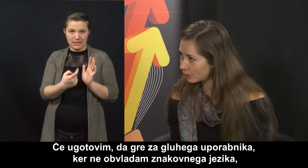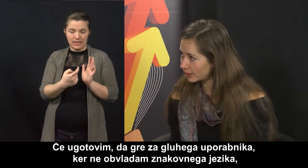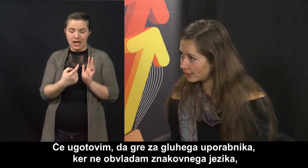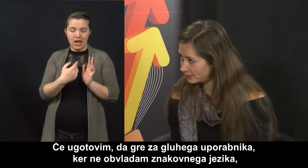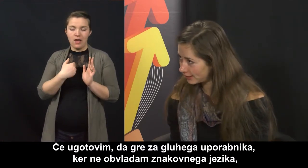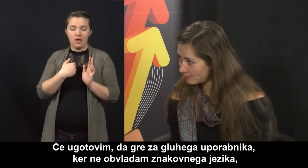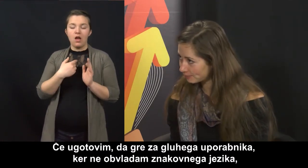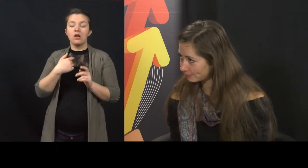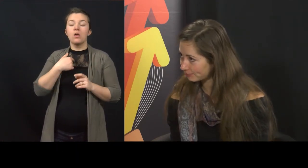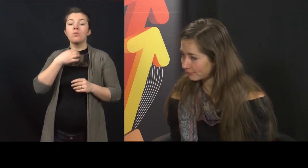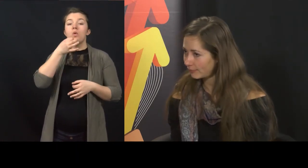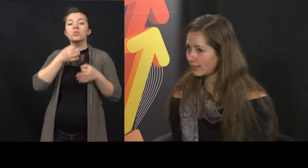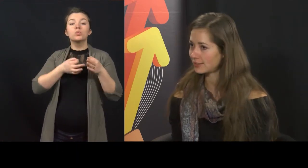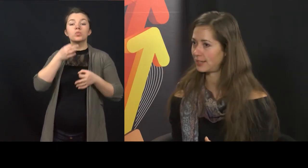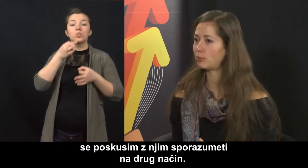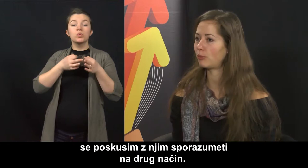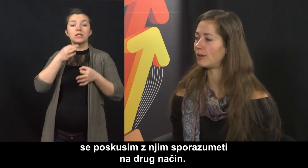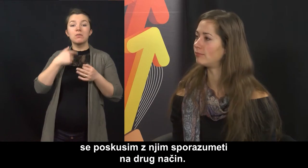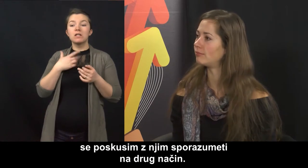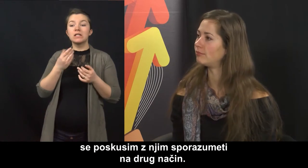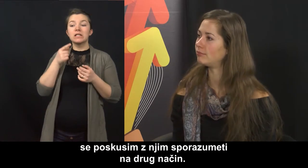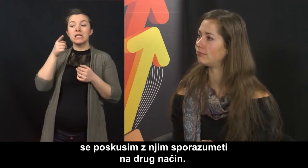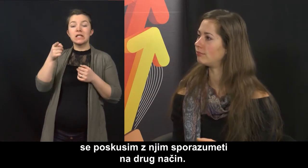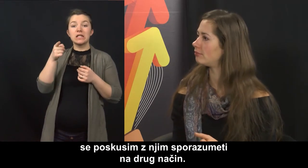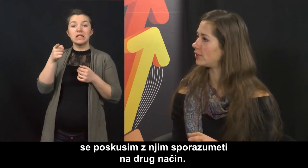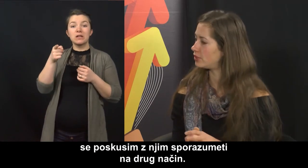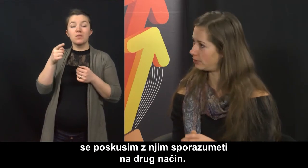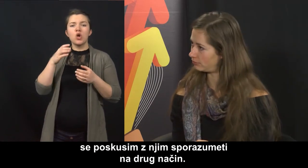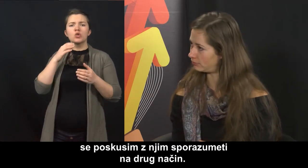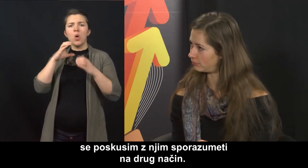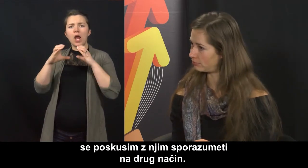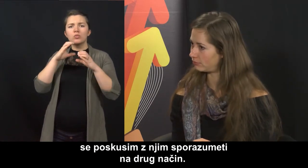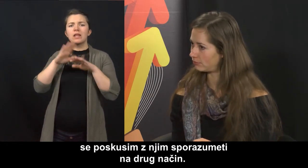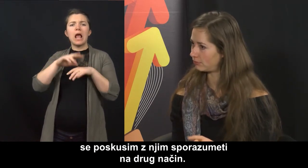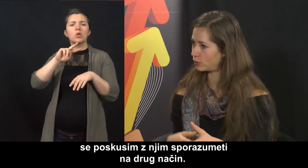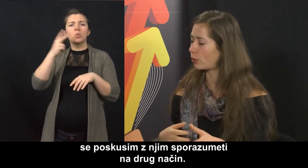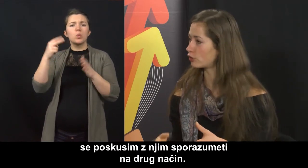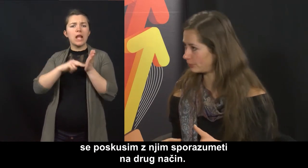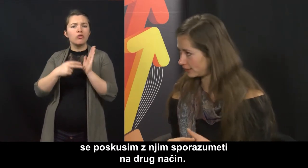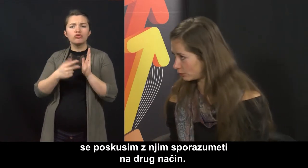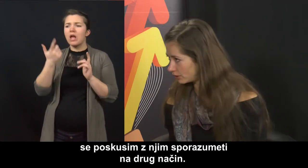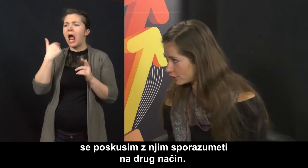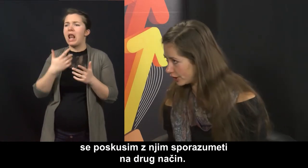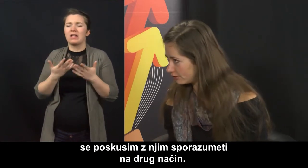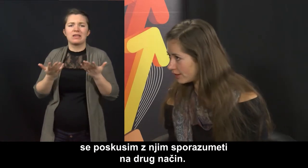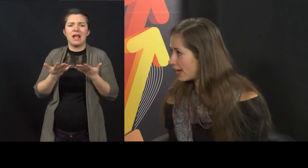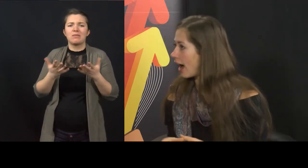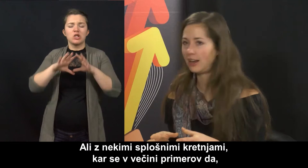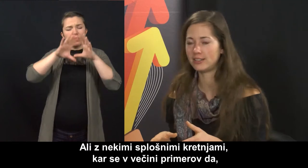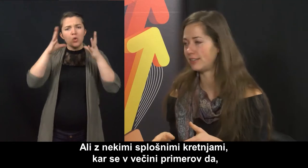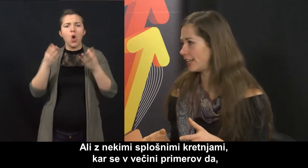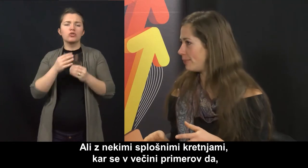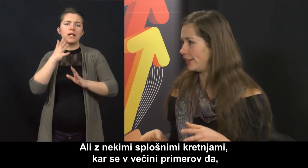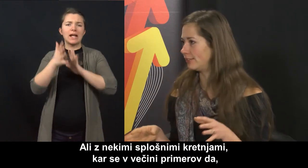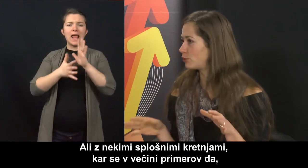obvladam znakovnega jezika, se probam z njim sporazumeti na drug način